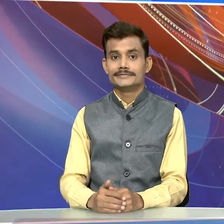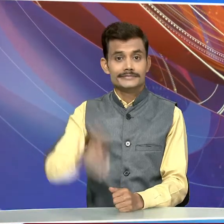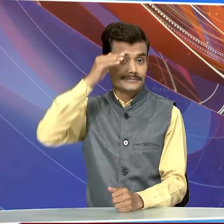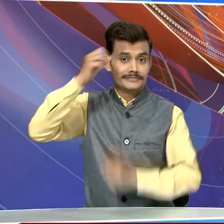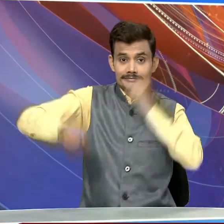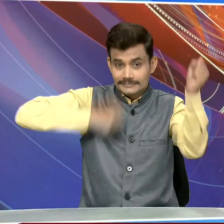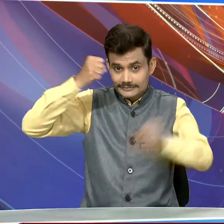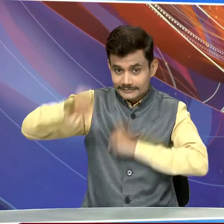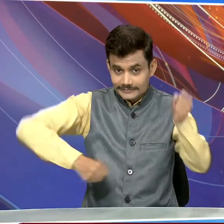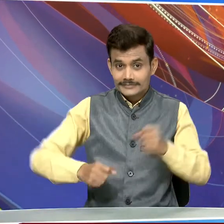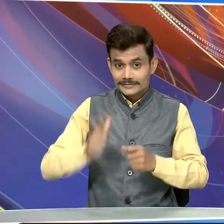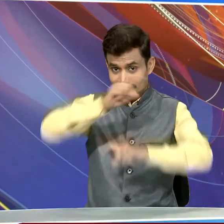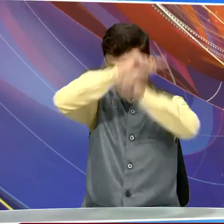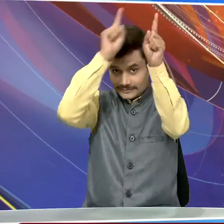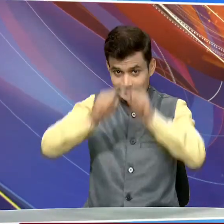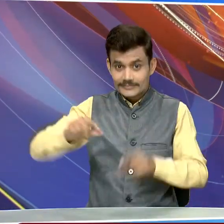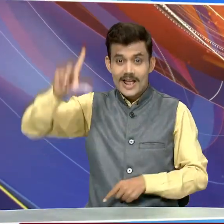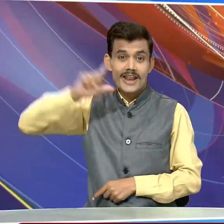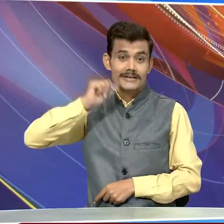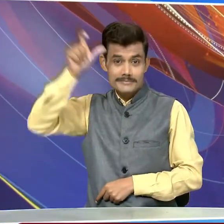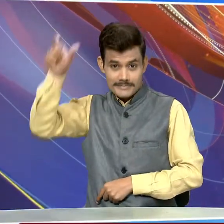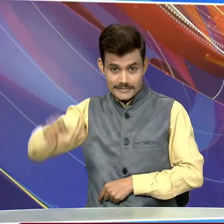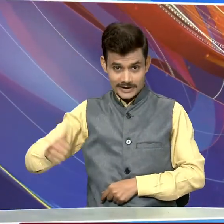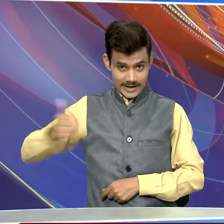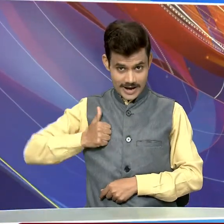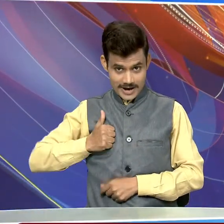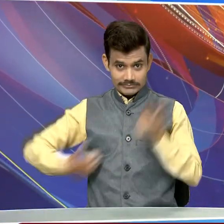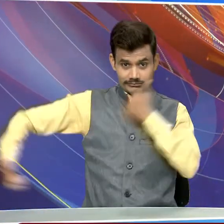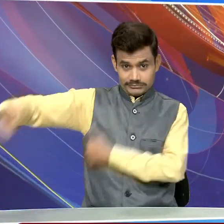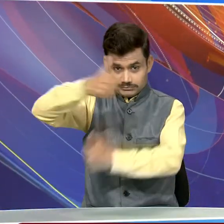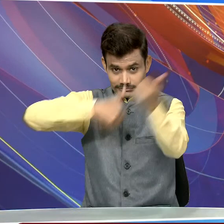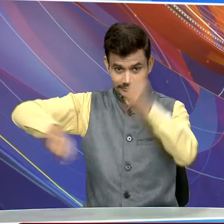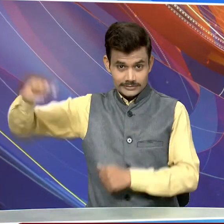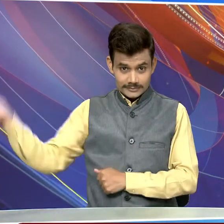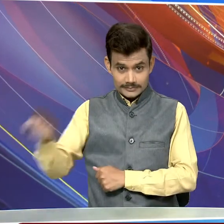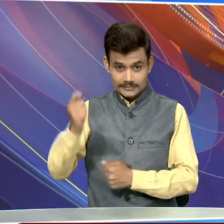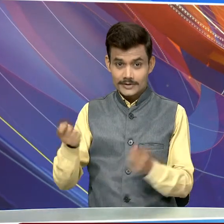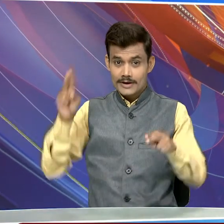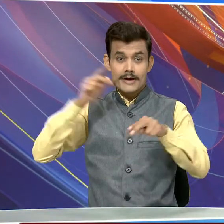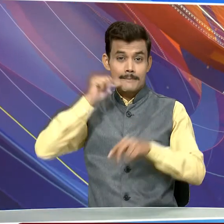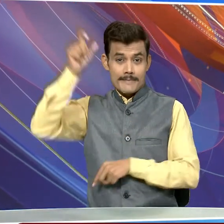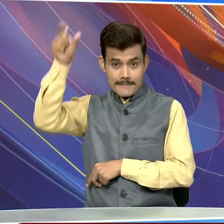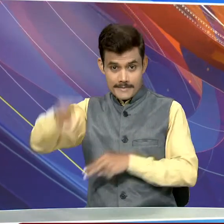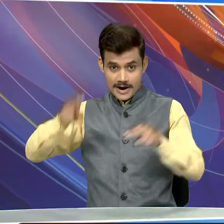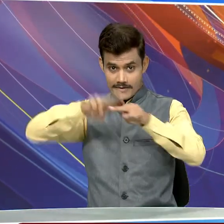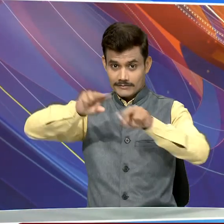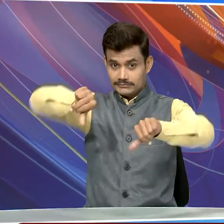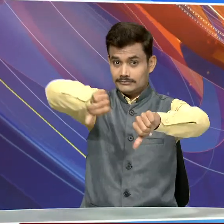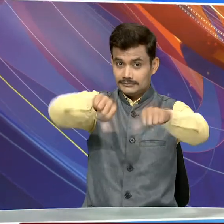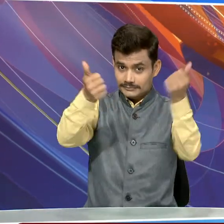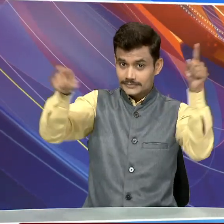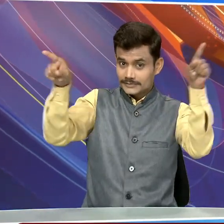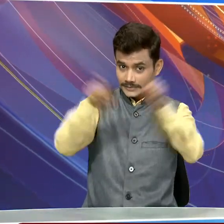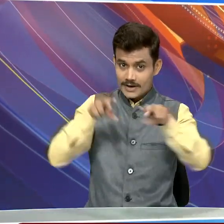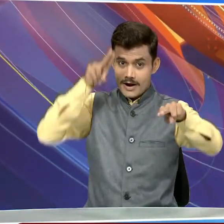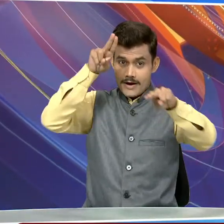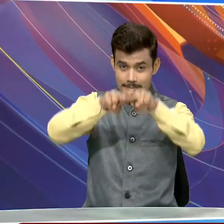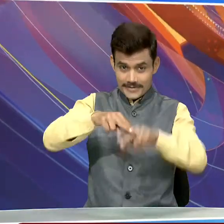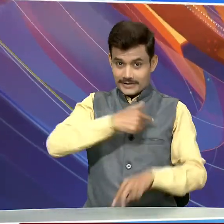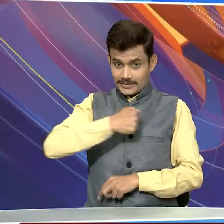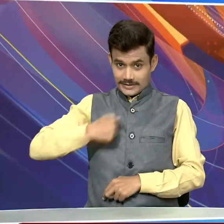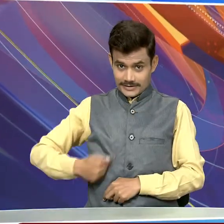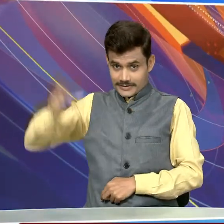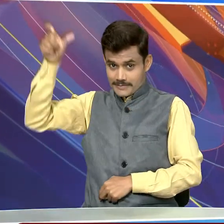खेल की खबरों में, भारत के लक्ष्य सेन ने जीता कनाडा ओपन बैडमिंटन टूर्नामेंट के पुरुष सिंगल्स का खिताब। फाइनल में चीन के